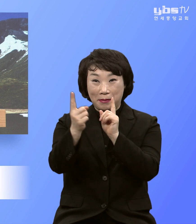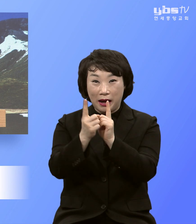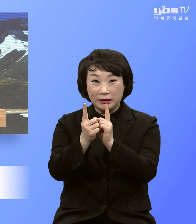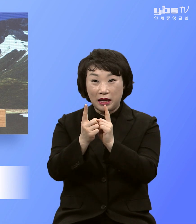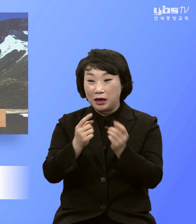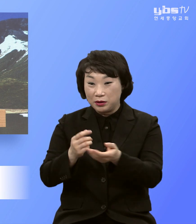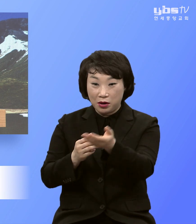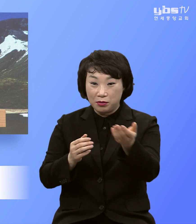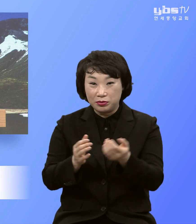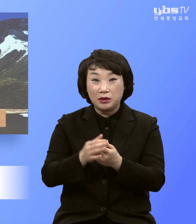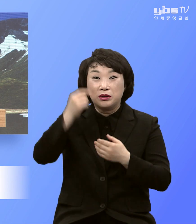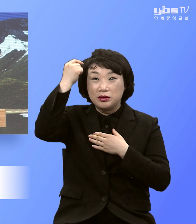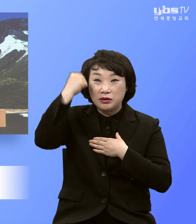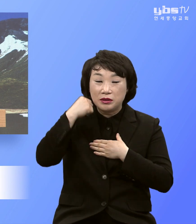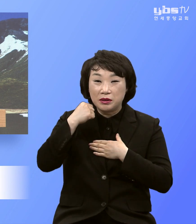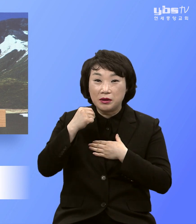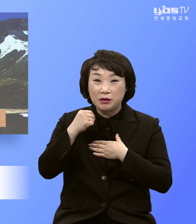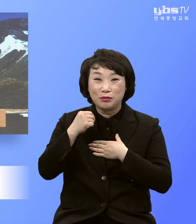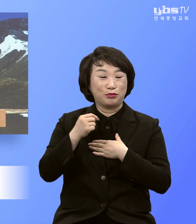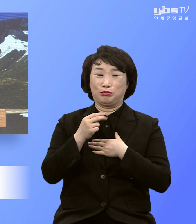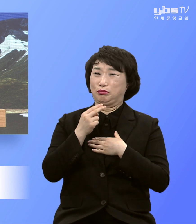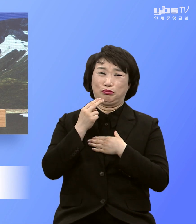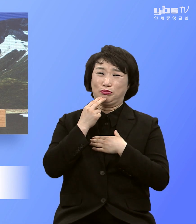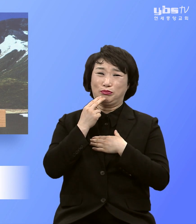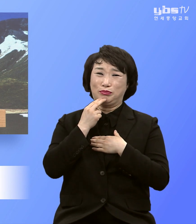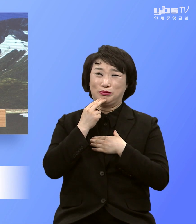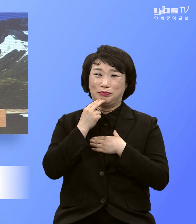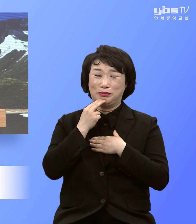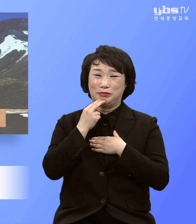부딪히면서 감각으로 느낄 수